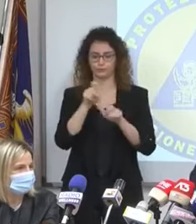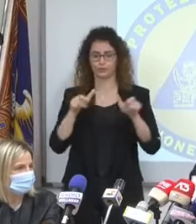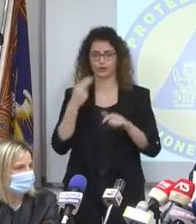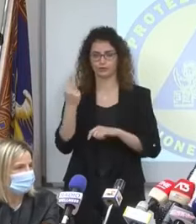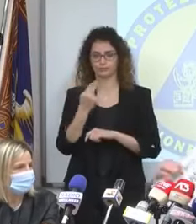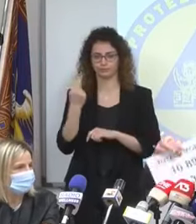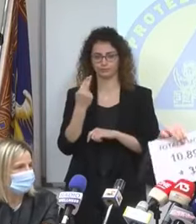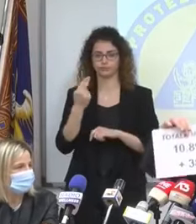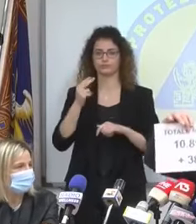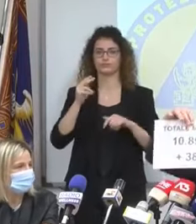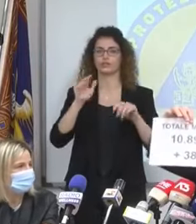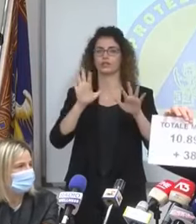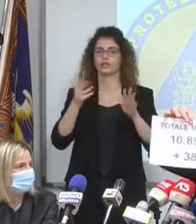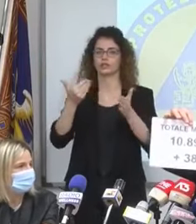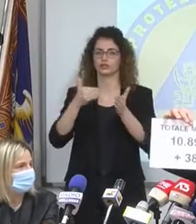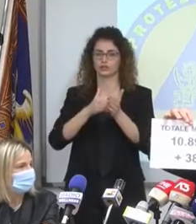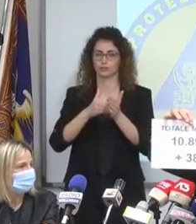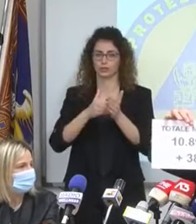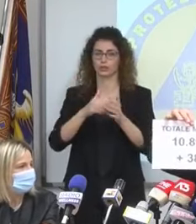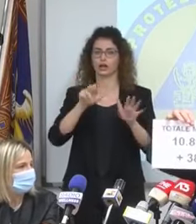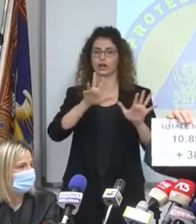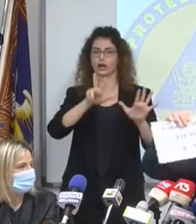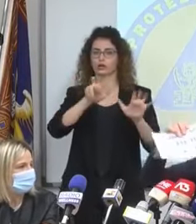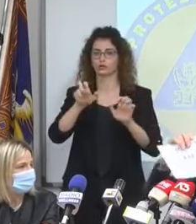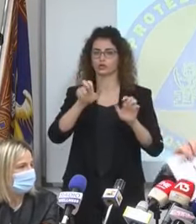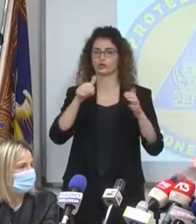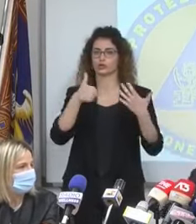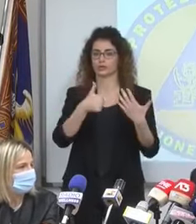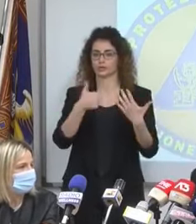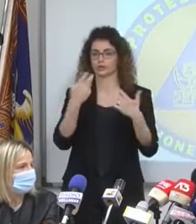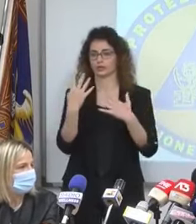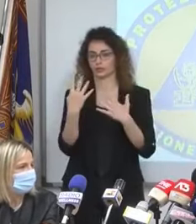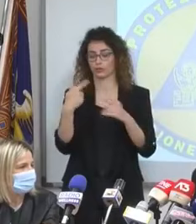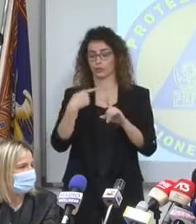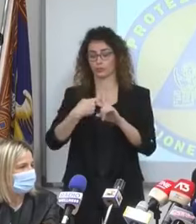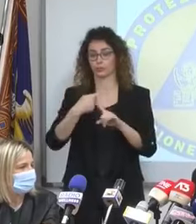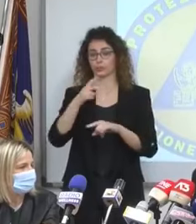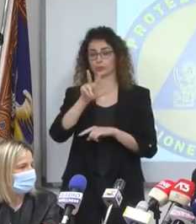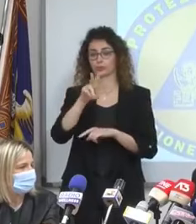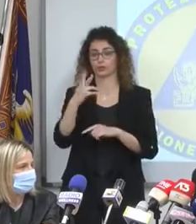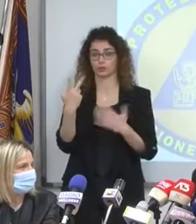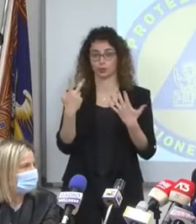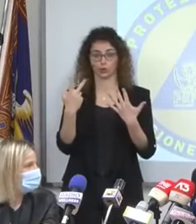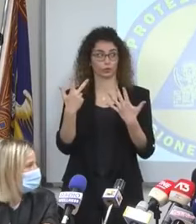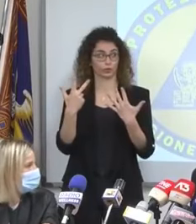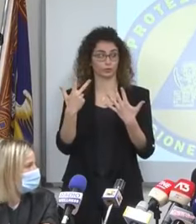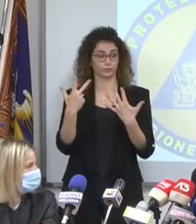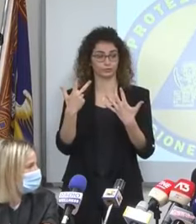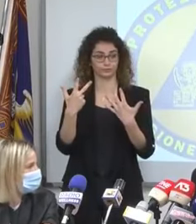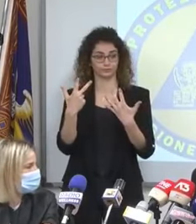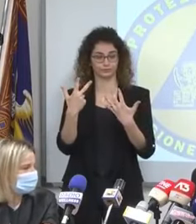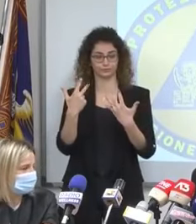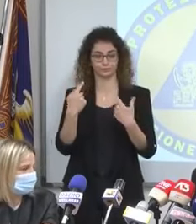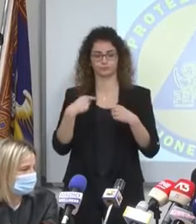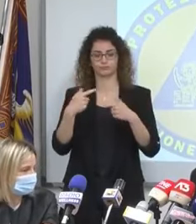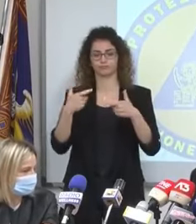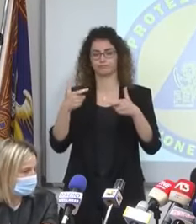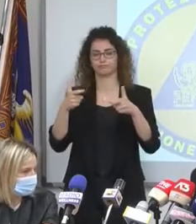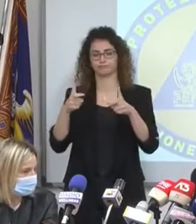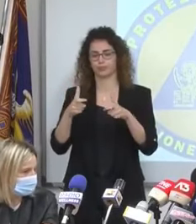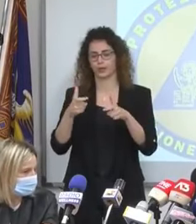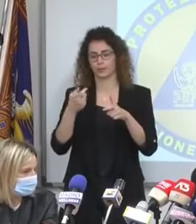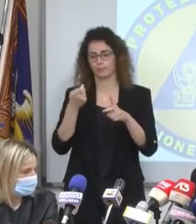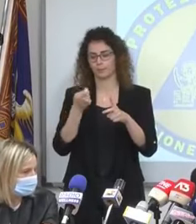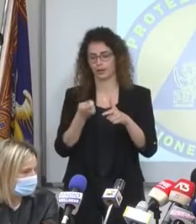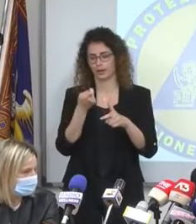decessi 10.899 più 38. Questa purtroppo sarà la fase che decresce di